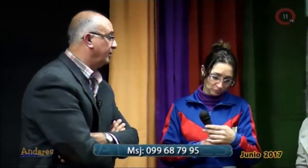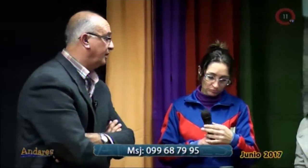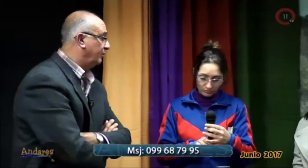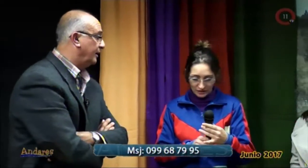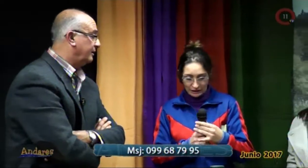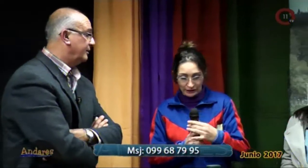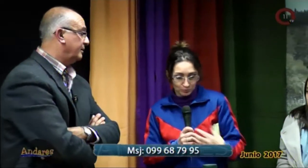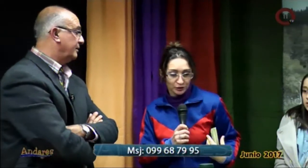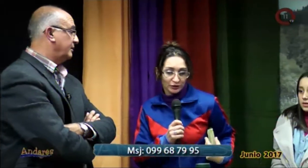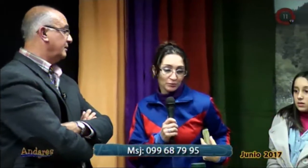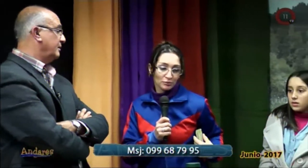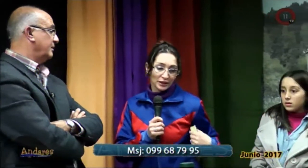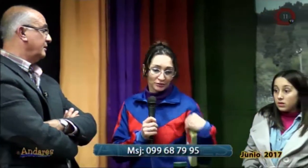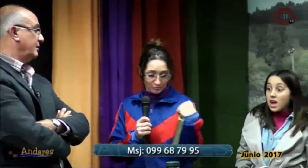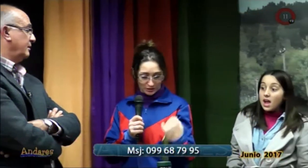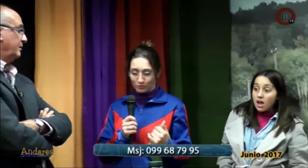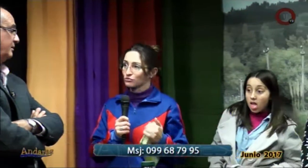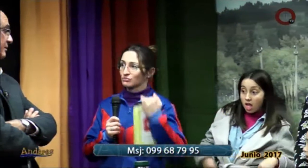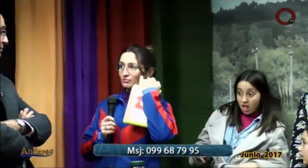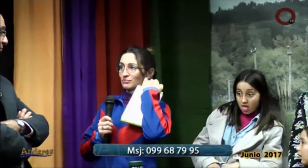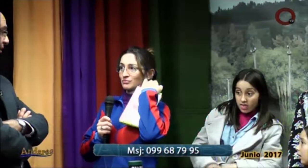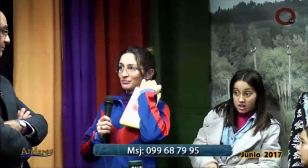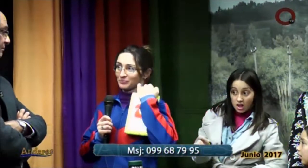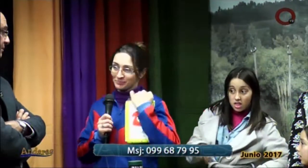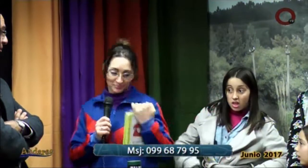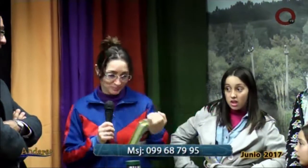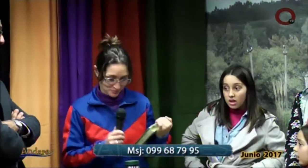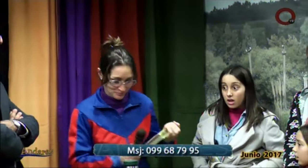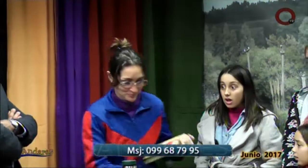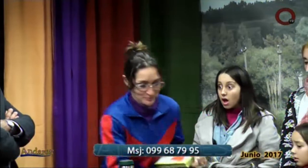vamos a ver hoy, Laura? Bueno, ahora vocabulario Trajimos Bien